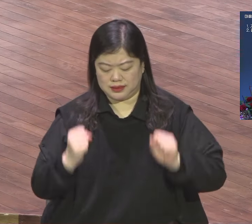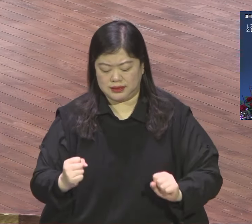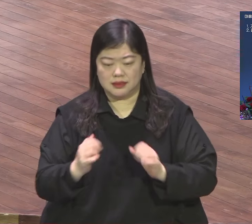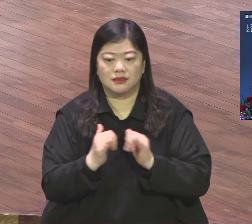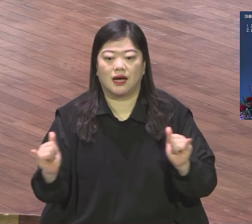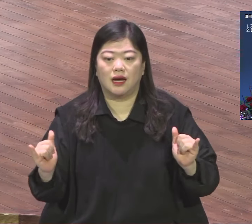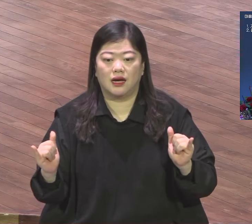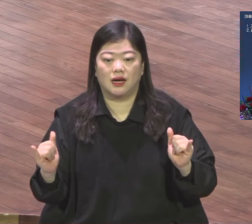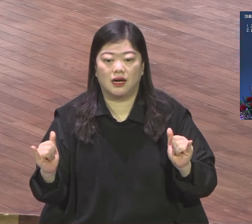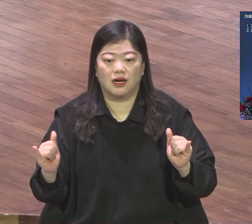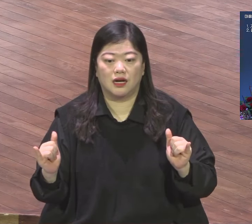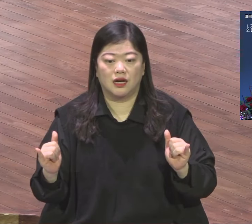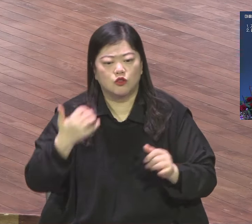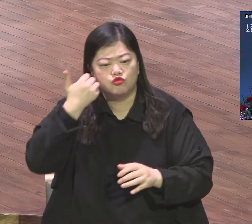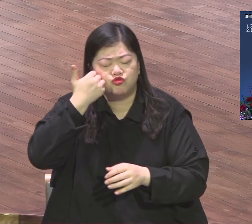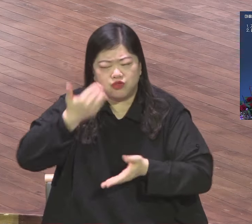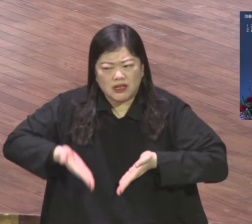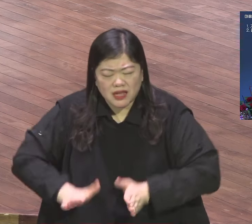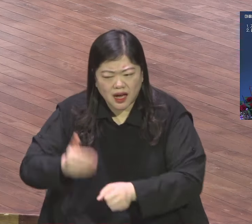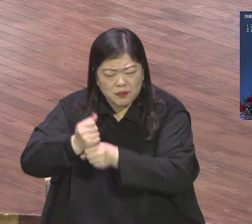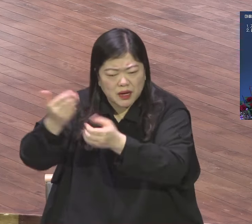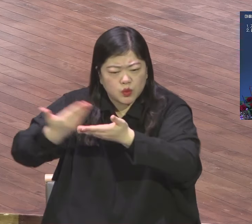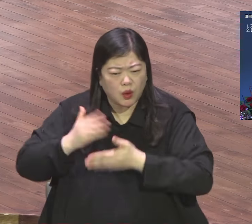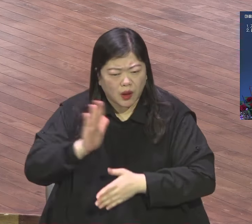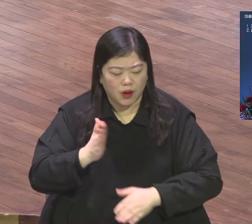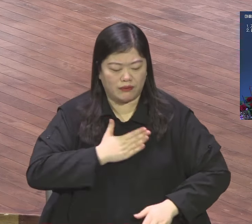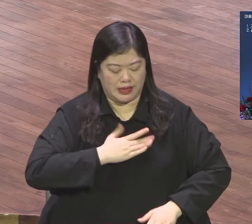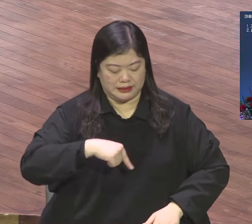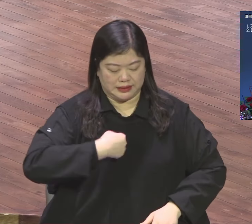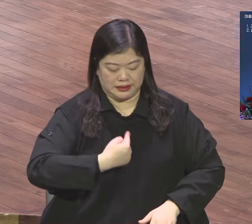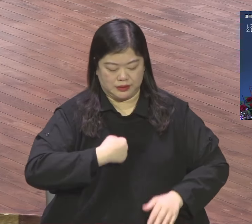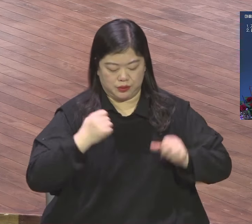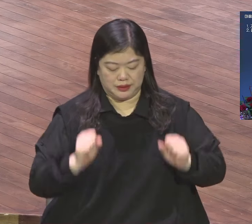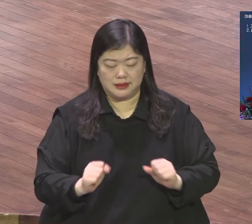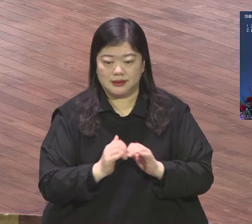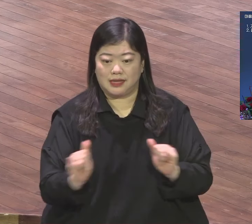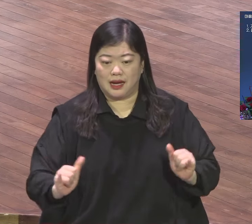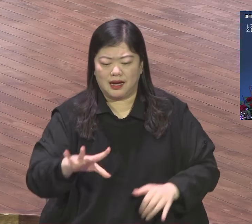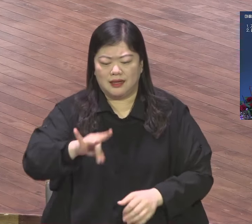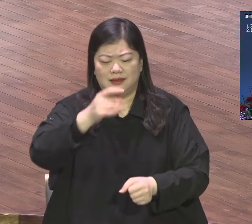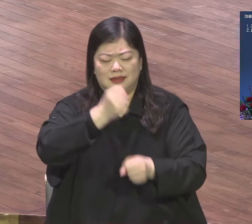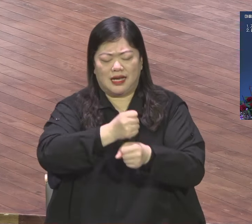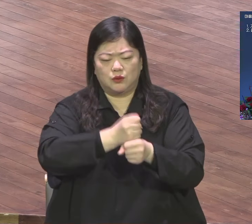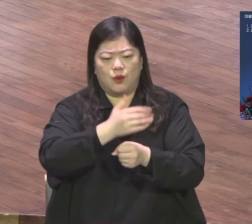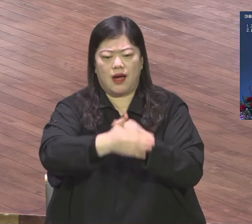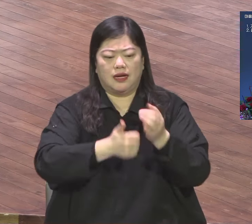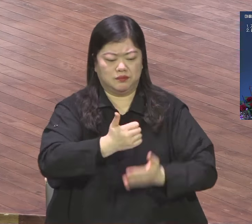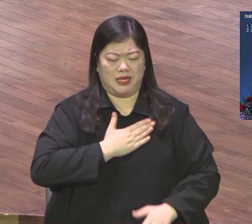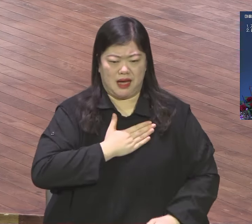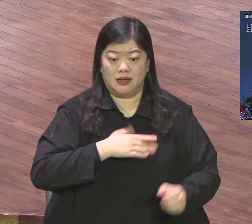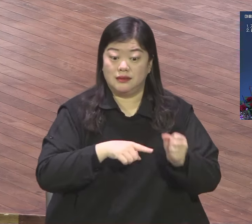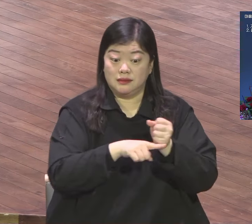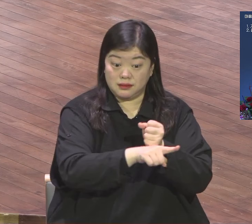예수님은 모든 문제와 사건을 다 지배하시고 정복하시는 창조주 하나님이시다.